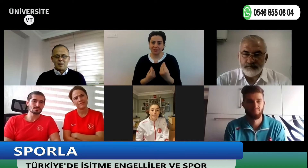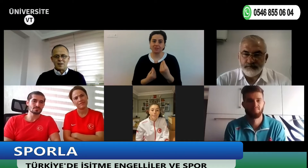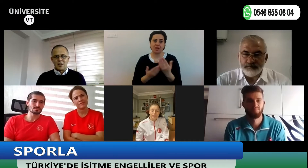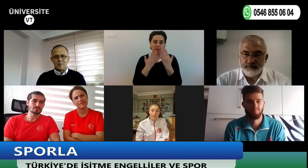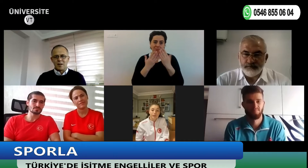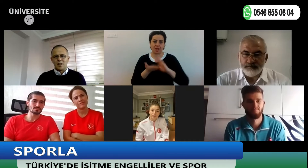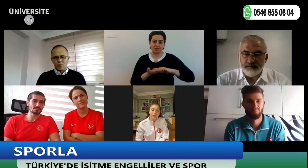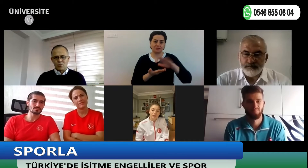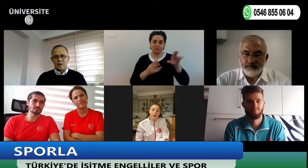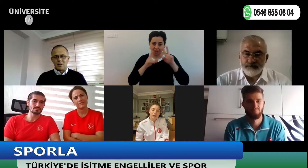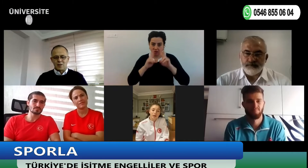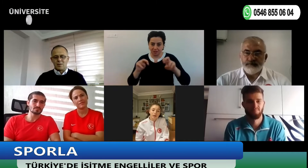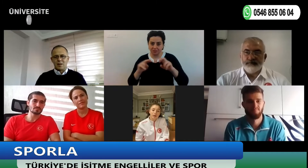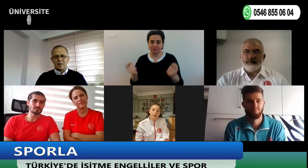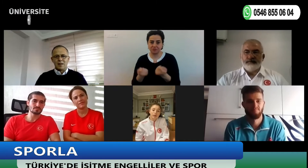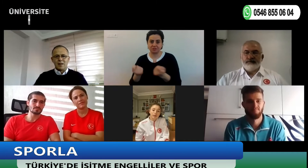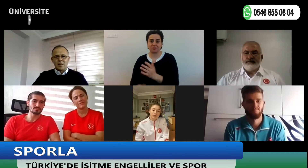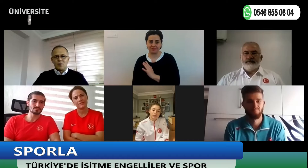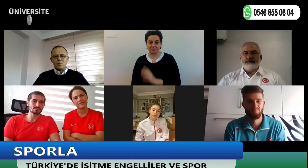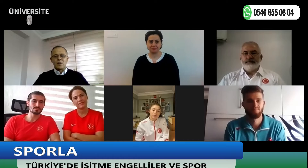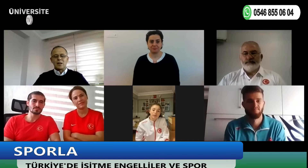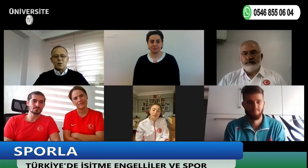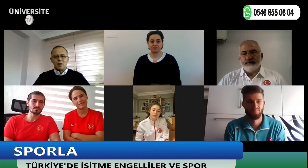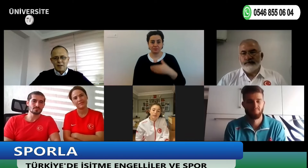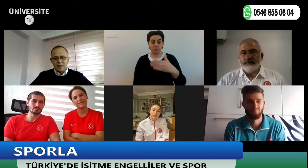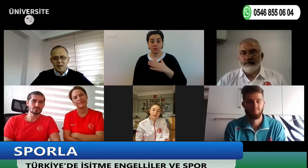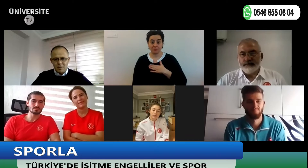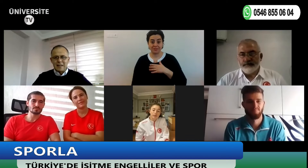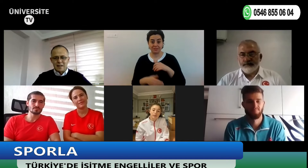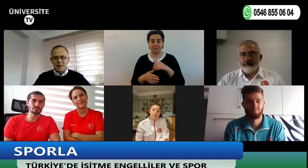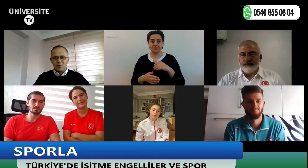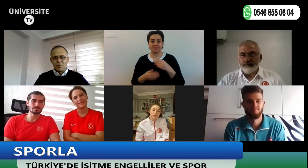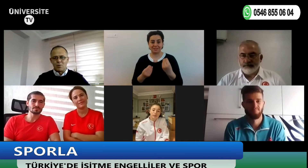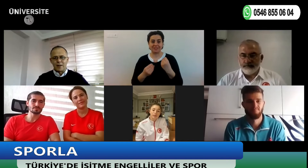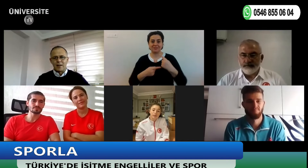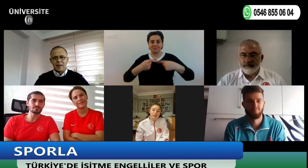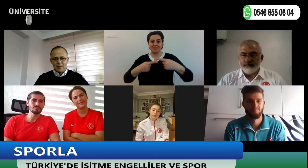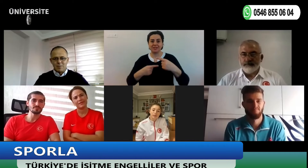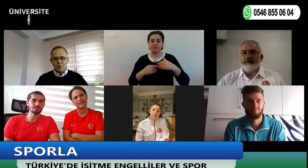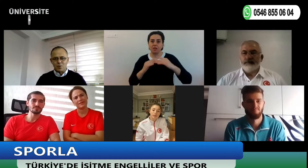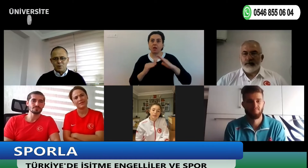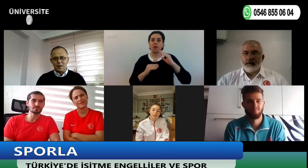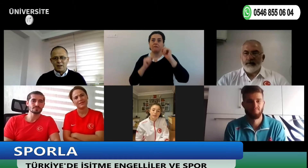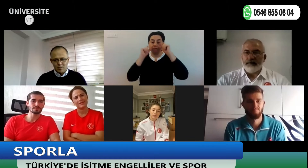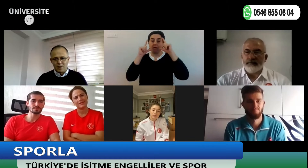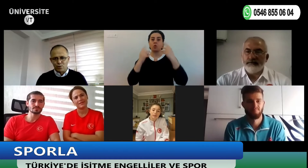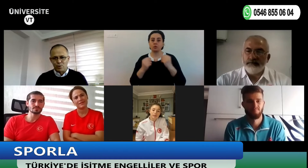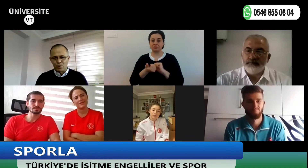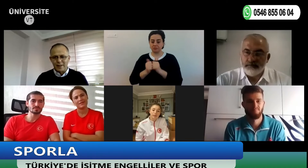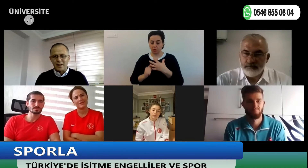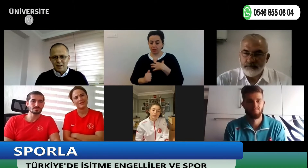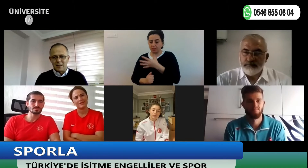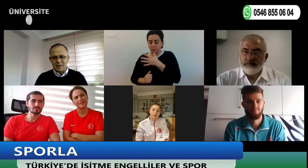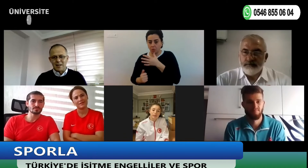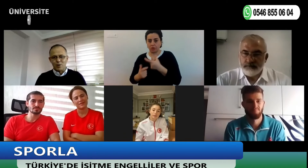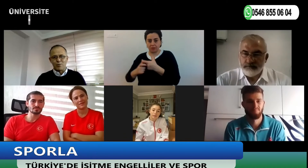akademisyen arkadaşlarımıza çok güzel çalışmaları var. Önümüzdeki dönemlerde iyi bir nesil geliyor bu konuda. Hem sporcu hem antrenör